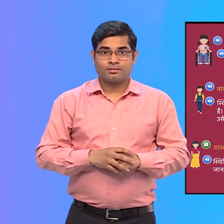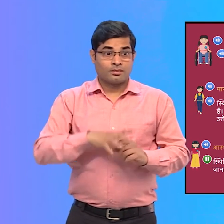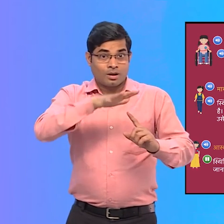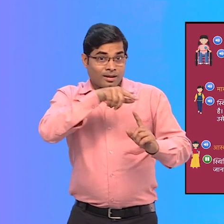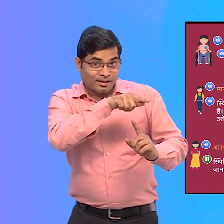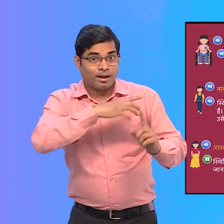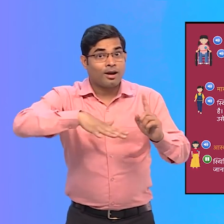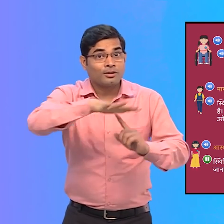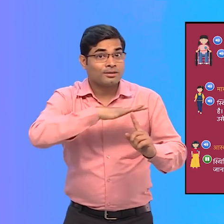की स्थिति